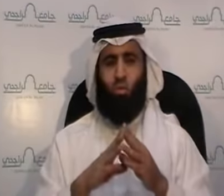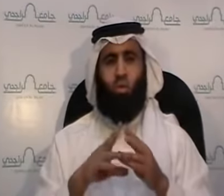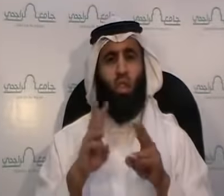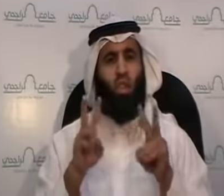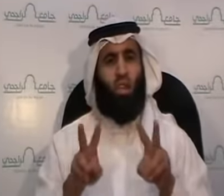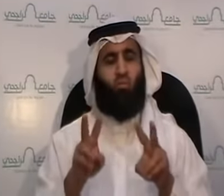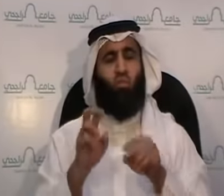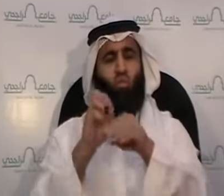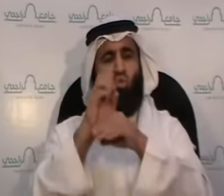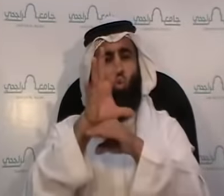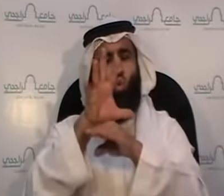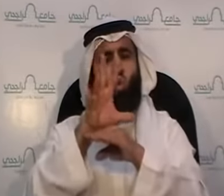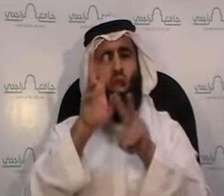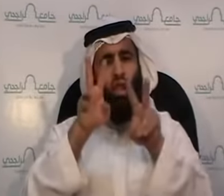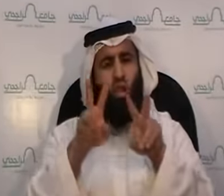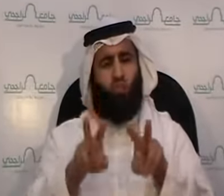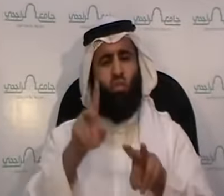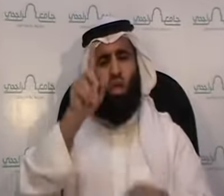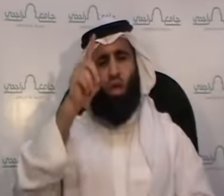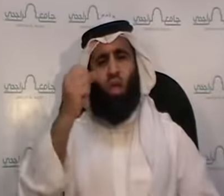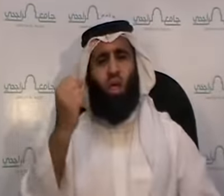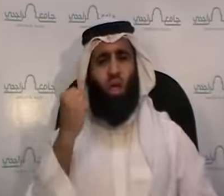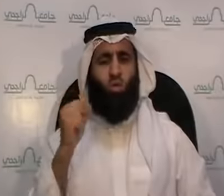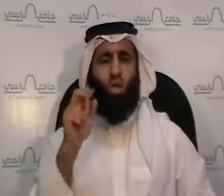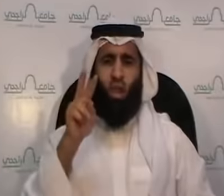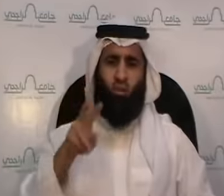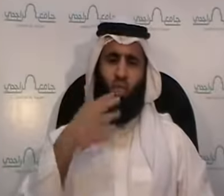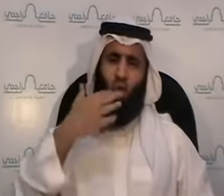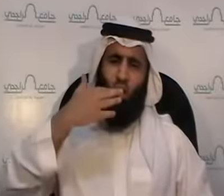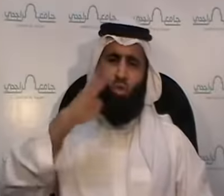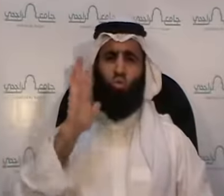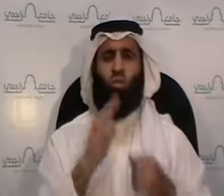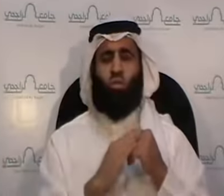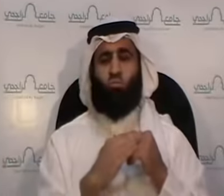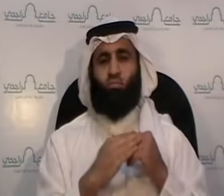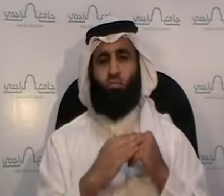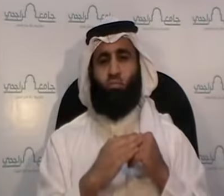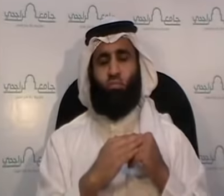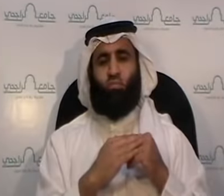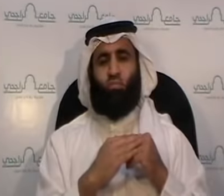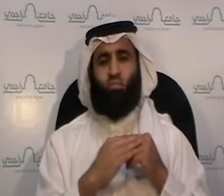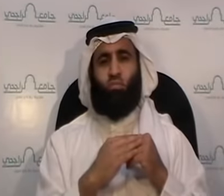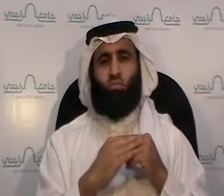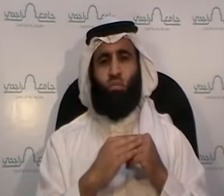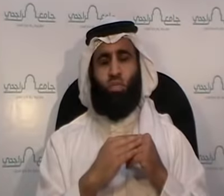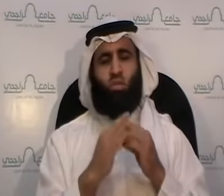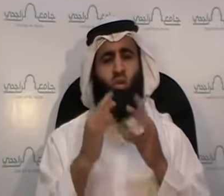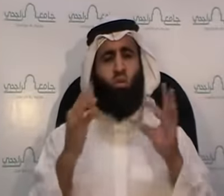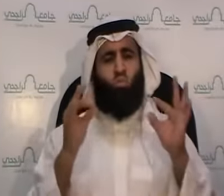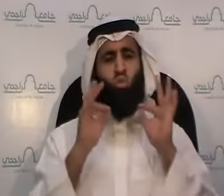فسيظل نوره وضوءه بإذن الله باسطاً سلطانه على آفاق المجتمع.